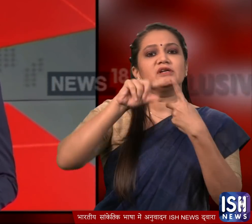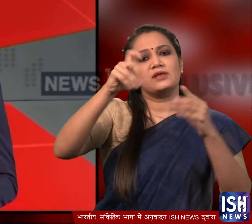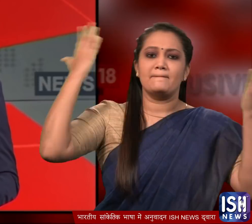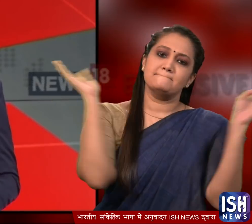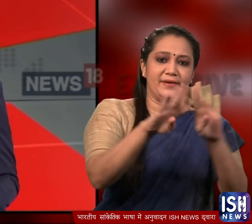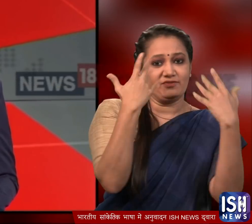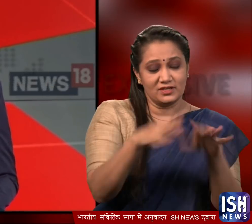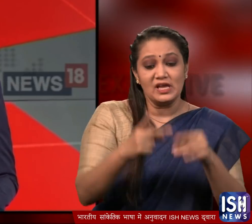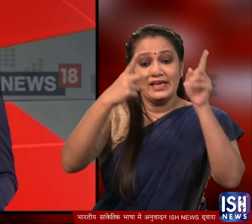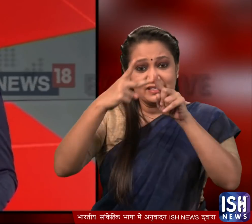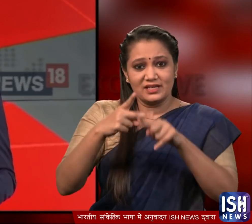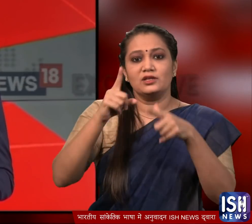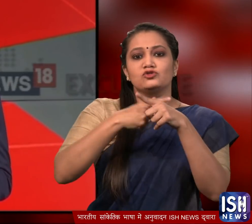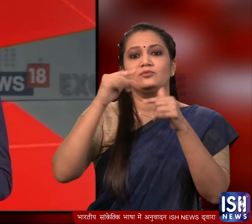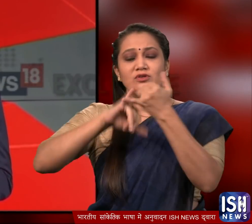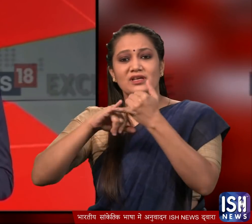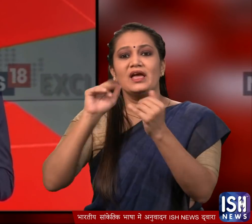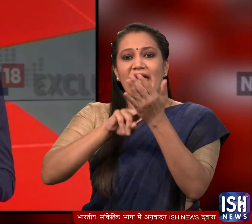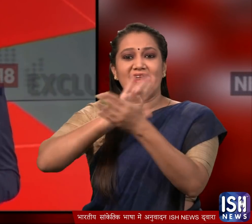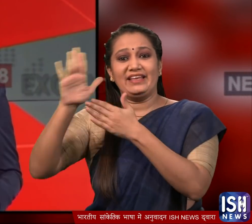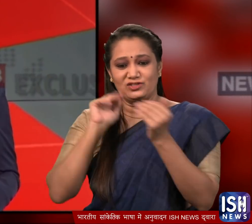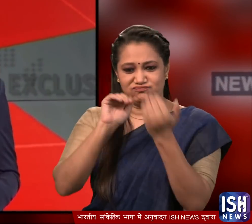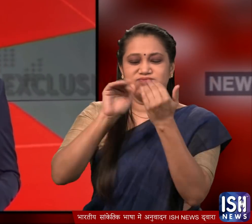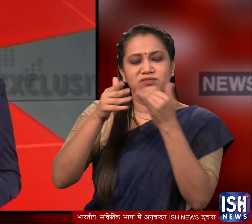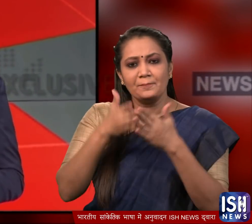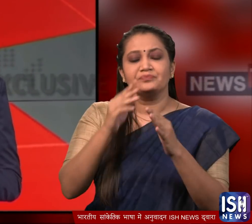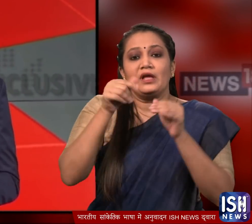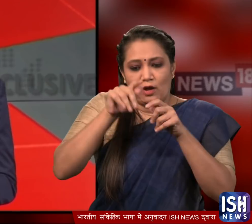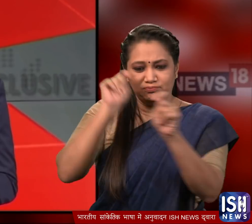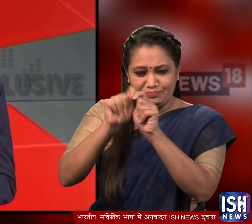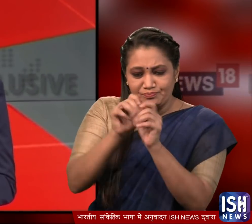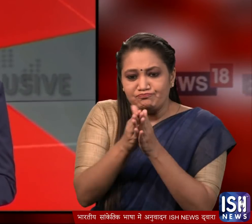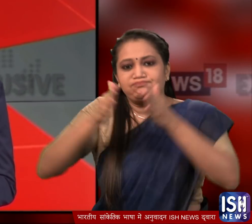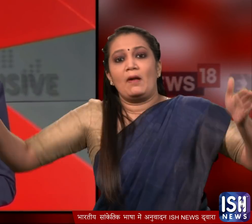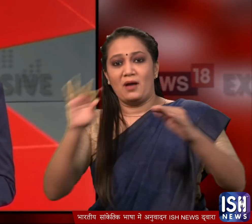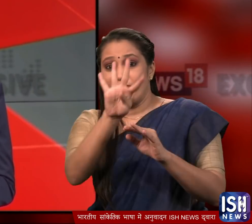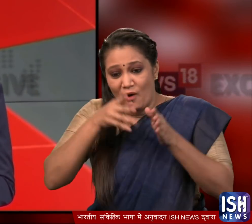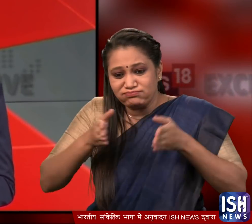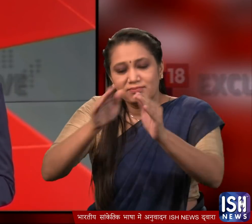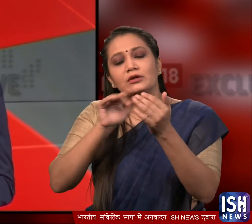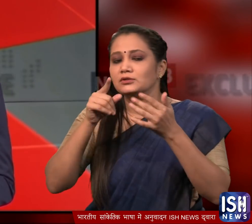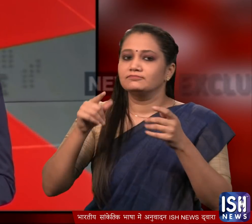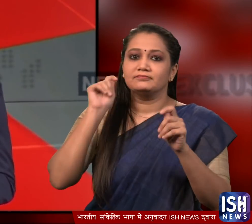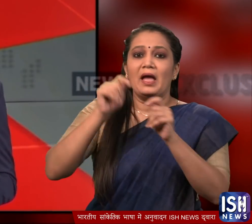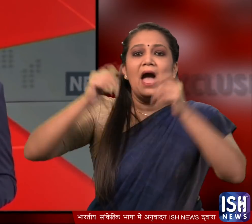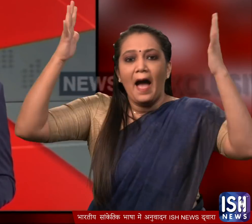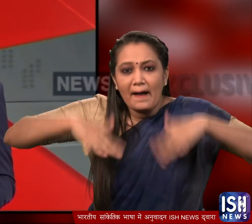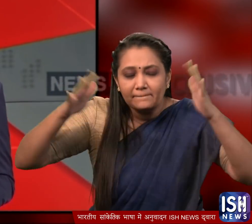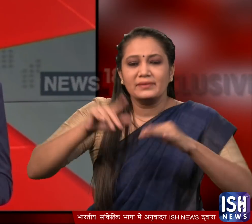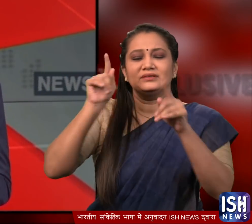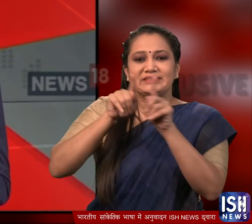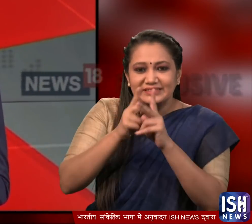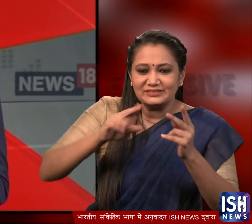दिसंबर में ही बंद कर दिया गया था। दूसरा जम्मू श्रीनगर नेशनल हाईवे है, जिसको 4 लेन वाले हाईवे में तब्दील करने का काम चल रहा है। बारिश